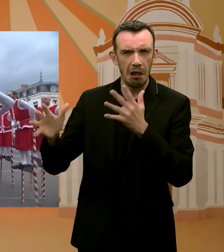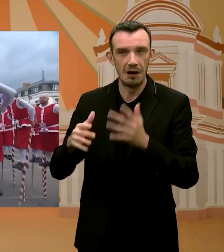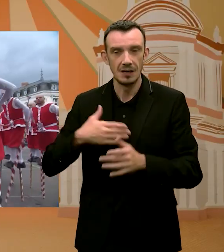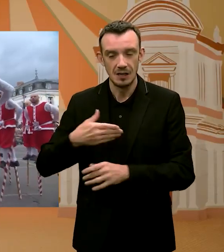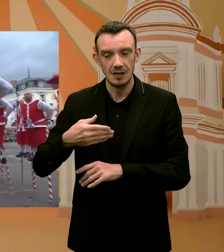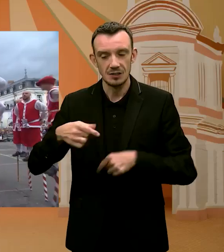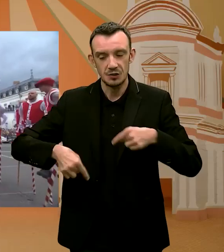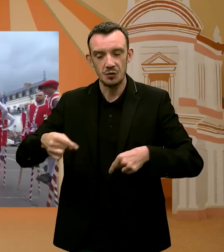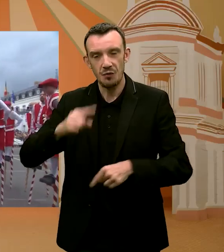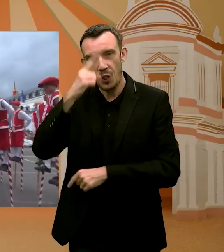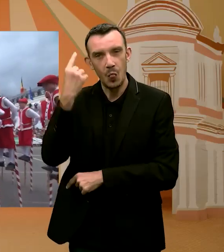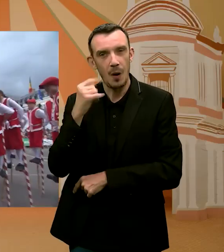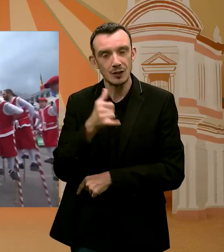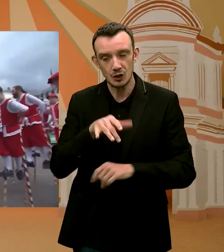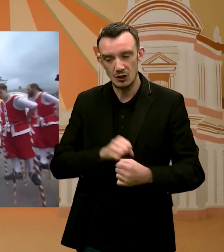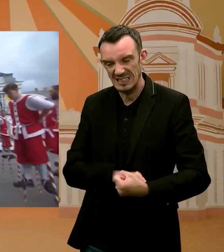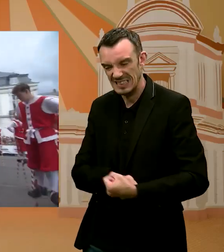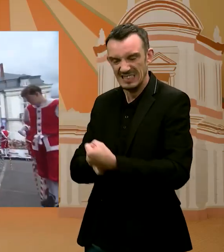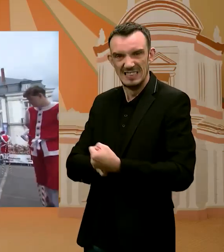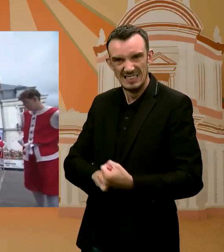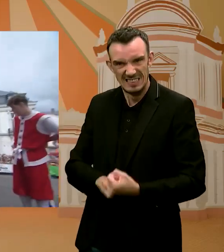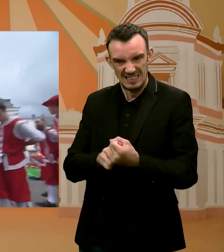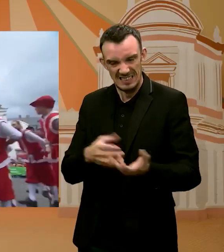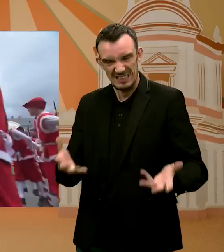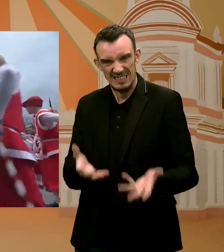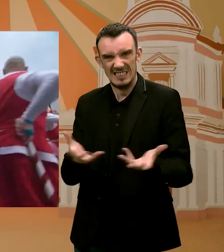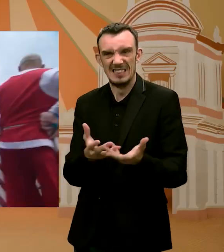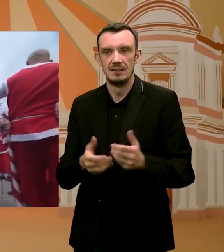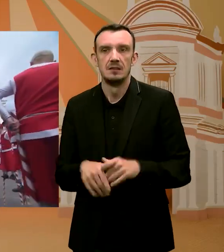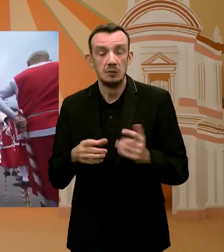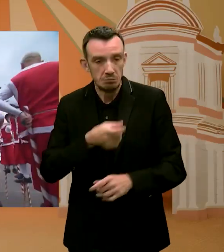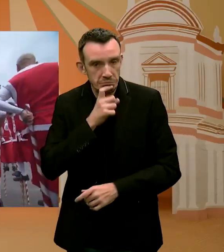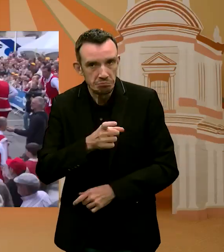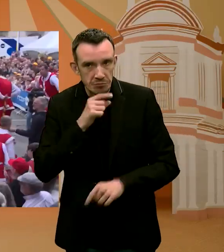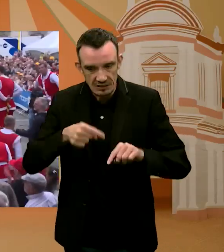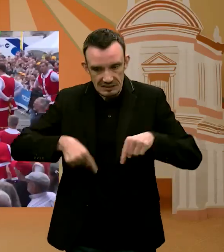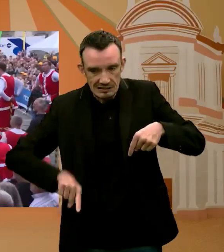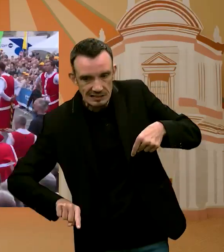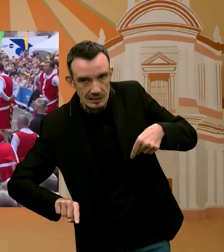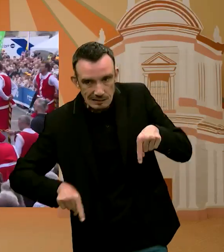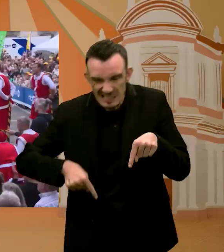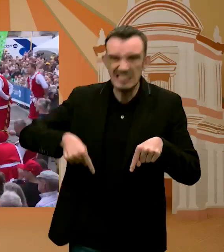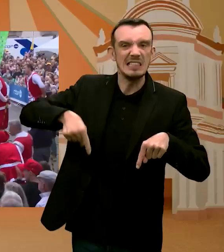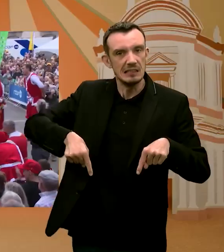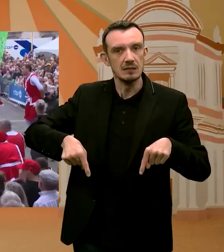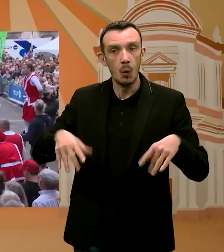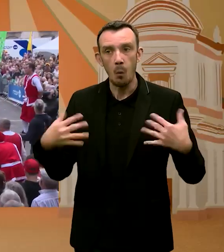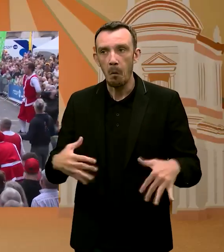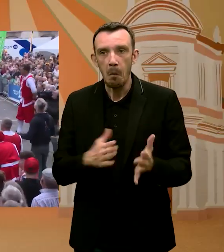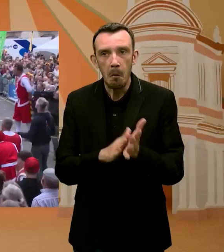c'était magnifique. De Martin de Sambre, chasse d'or. Incroyable. Il s'est relevé de... les Mélans ont quand même perdu